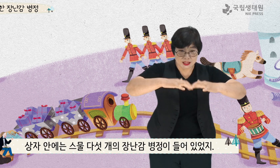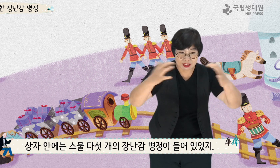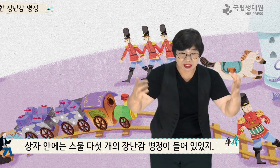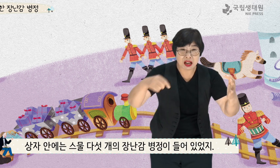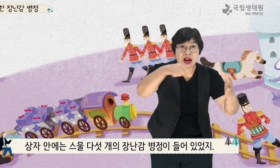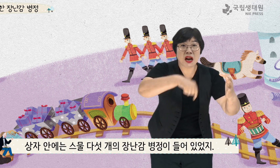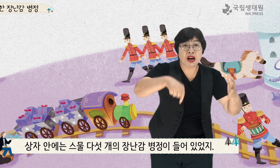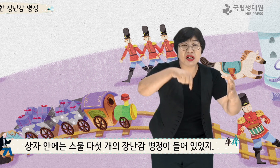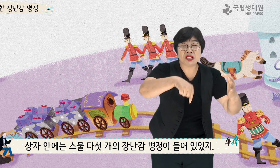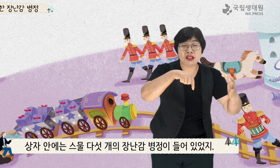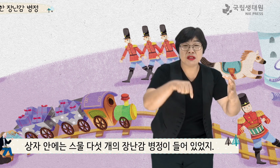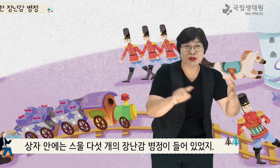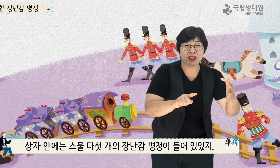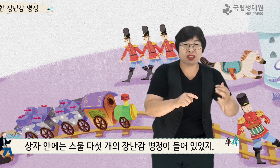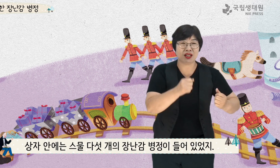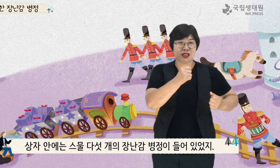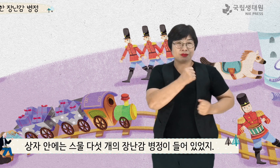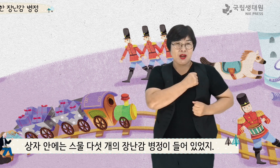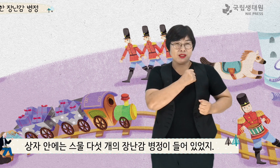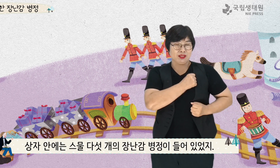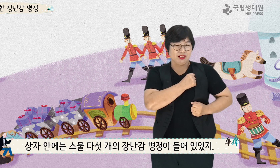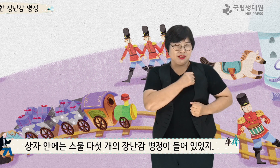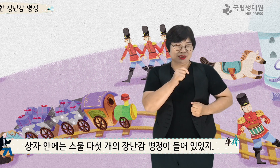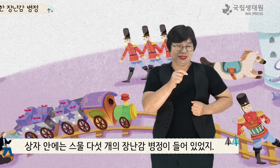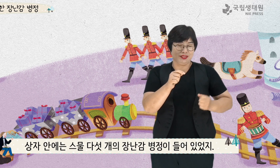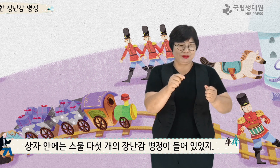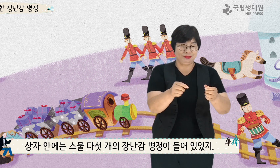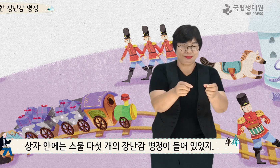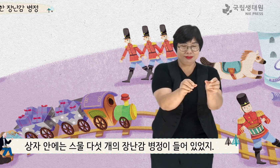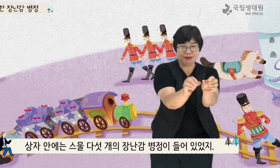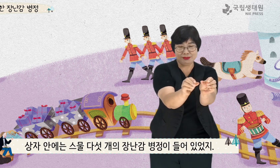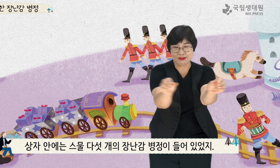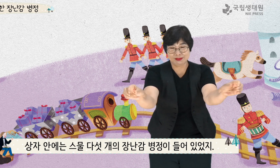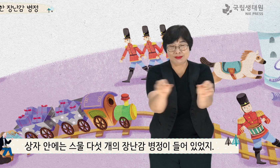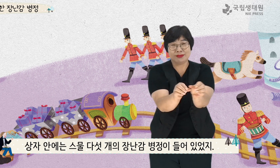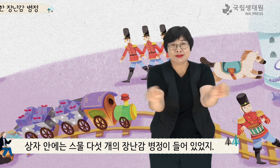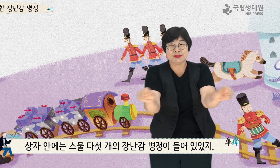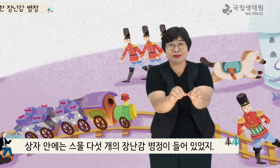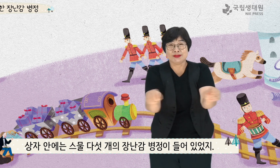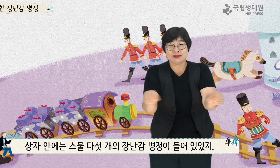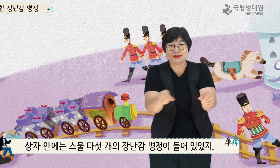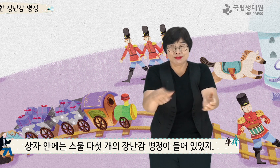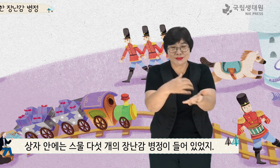상자 안에는 25개의 장난감 병정이 들어있었지.